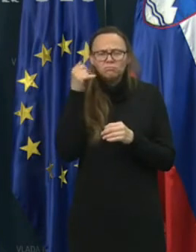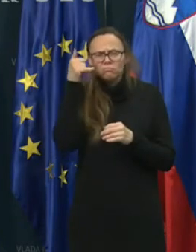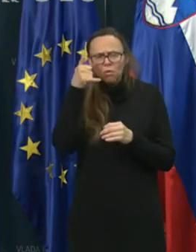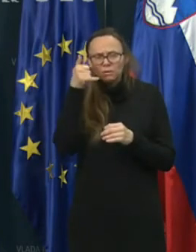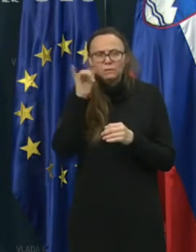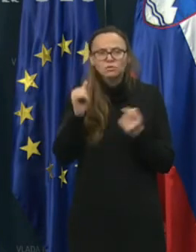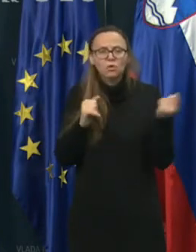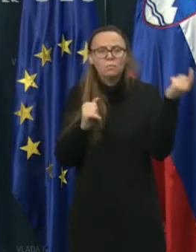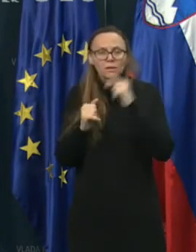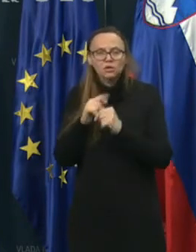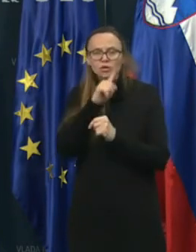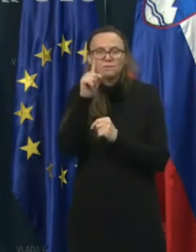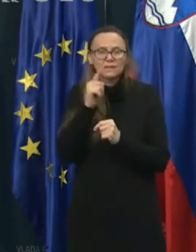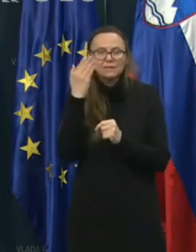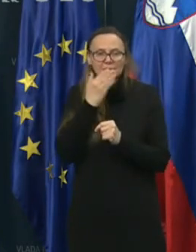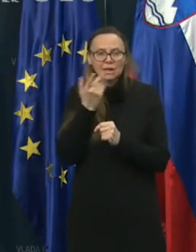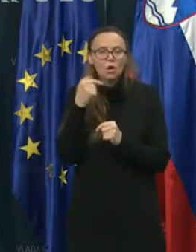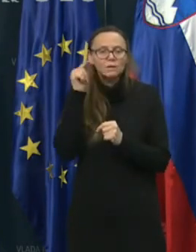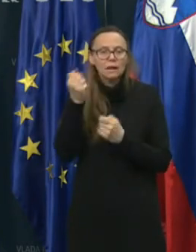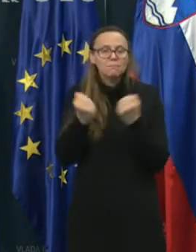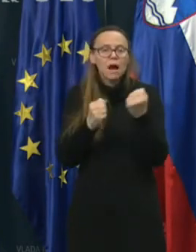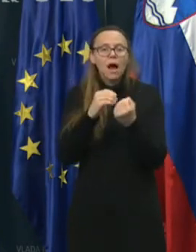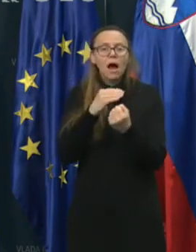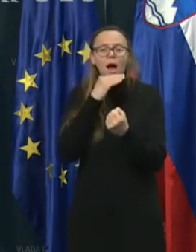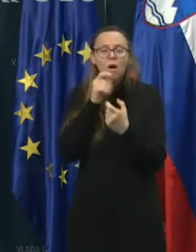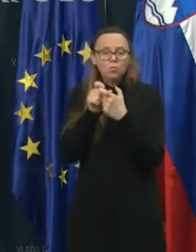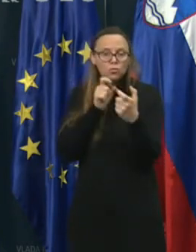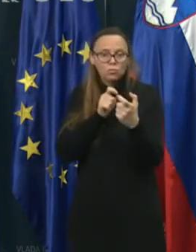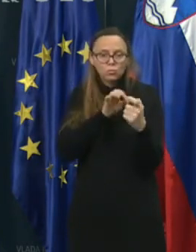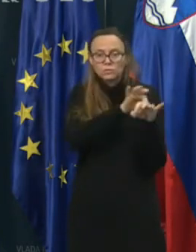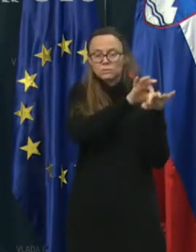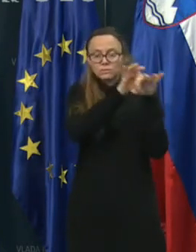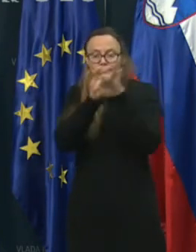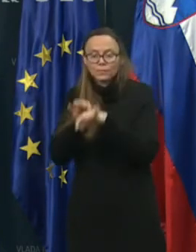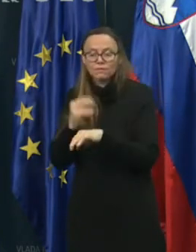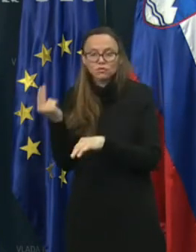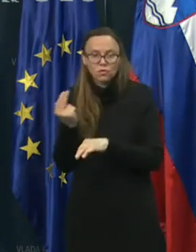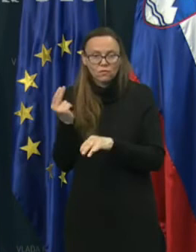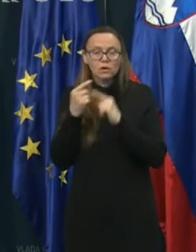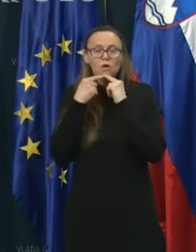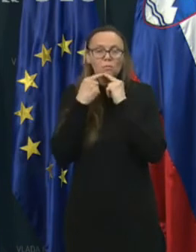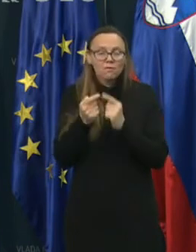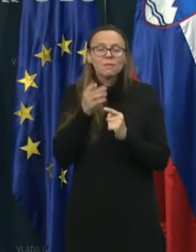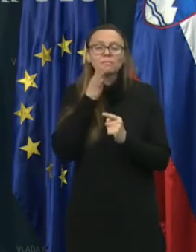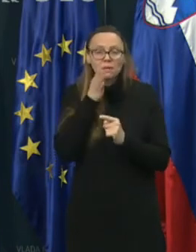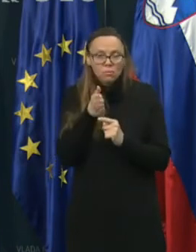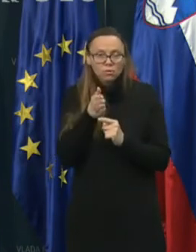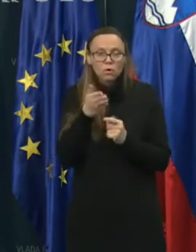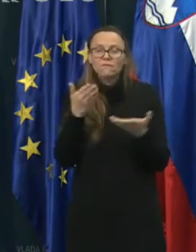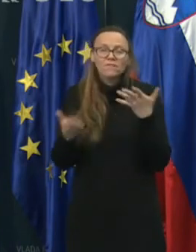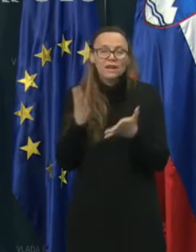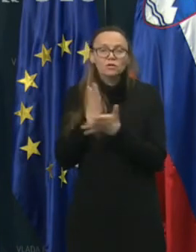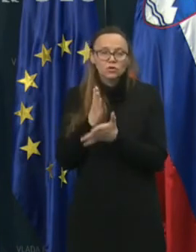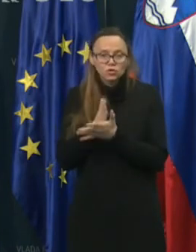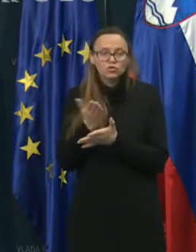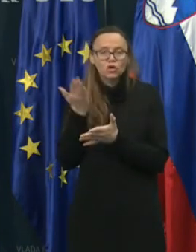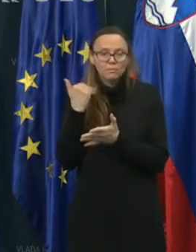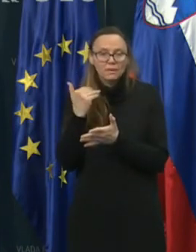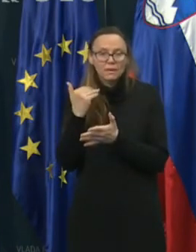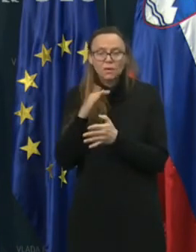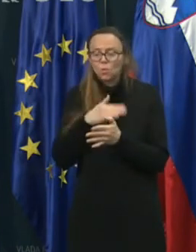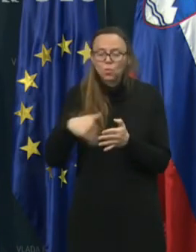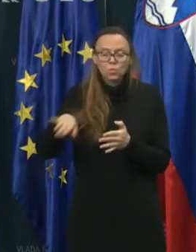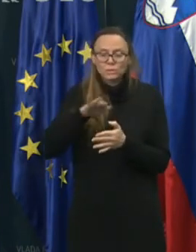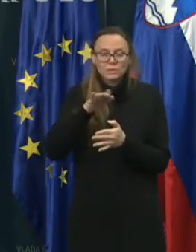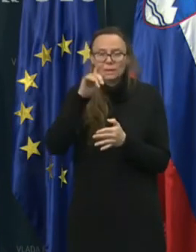prileteli v Cirih, od tam pa so jih z avtobusom prepeljali v Slovenijo. Povem, da bodo, oziroma so verjetno že bili,